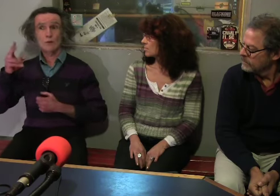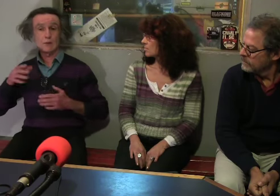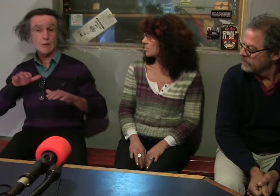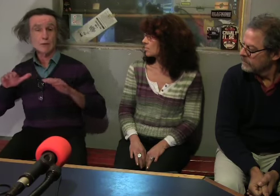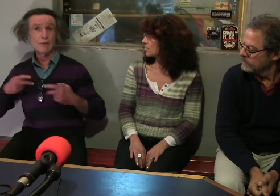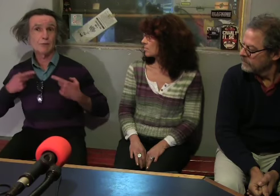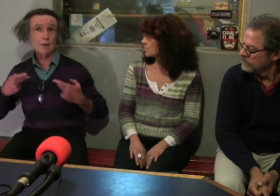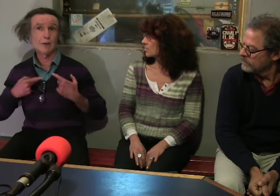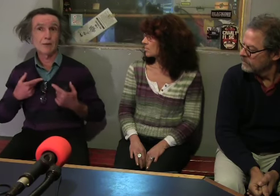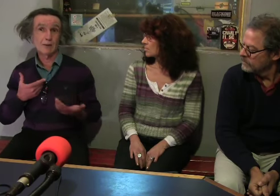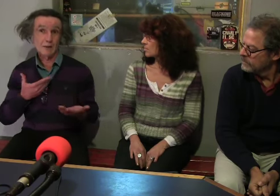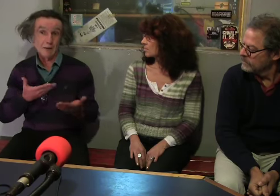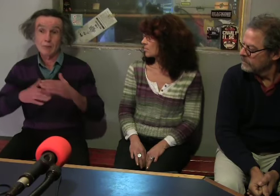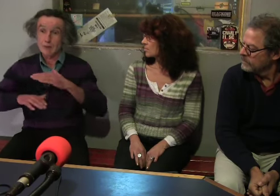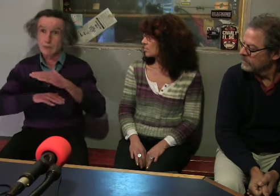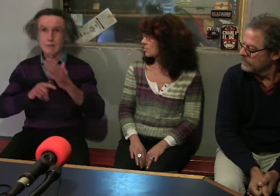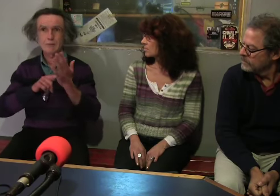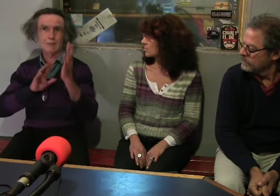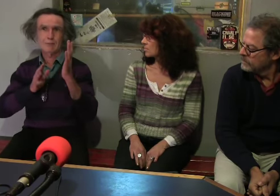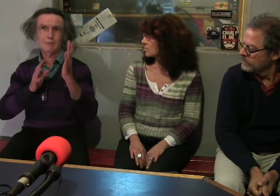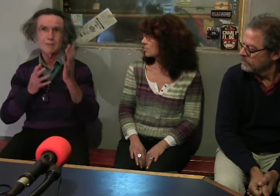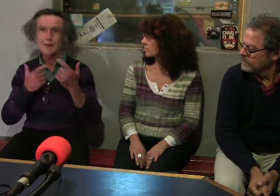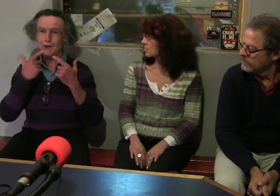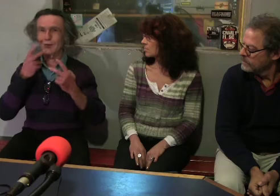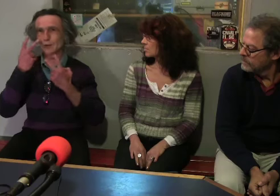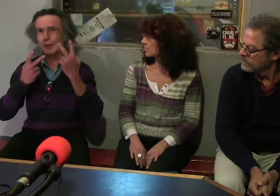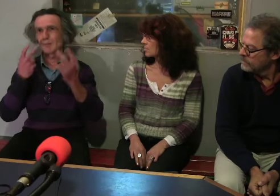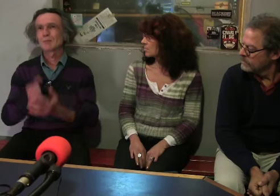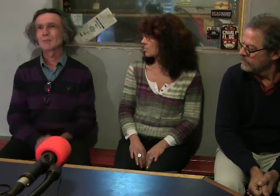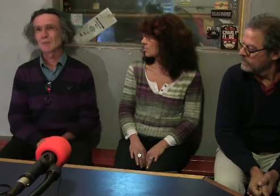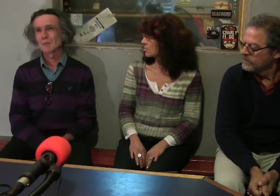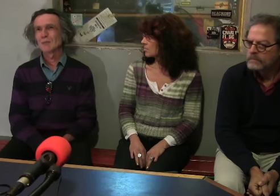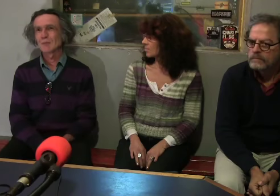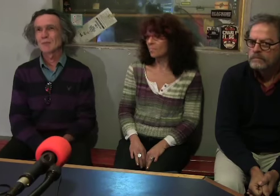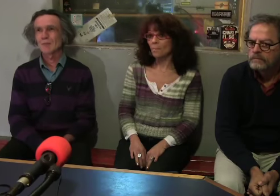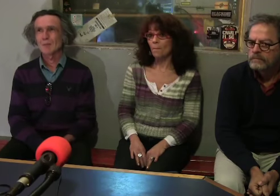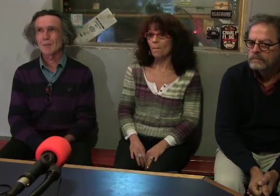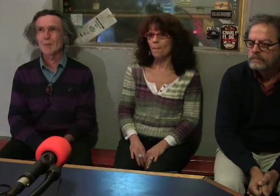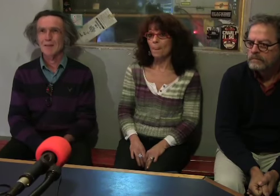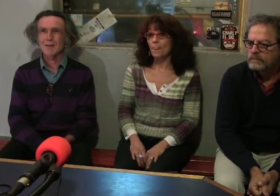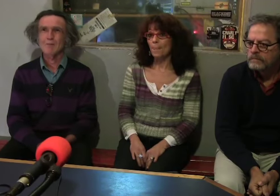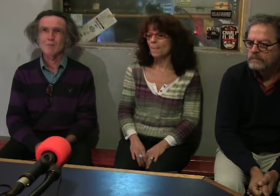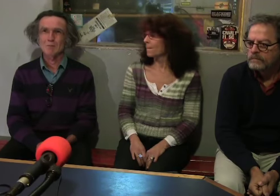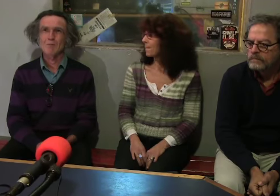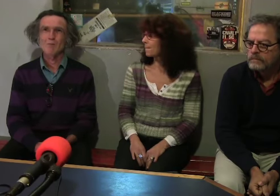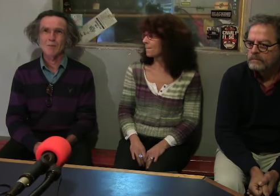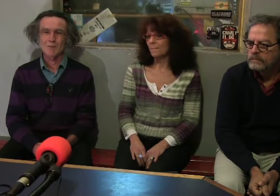choses comme ça. En fait, nous avons une population, nous sommes très vivants et nous fonctionnons avec la langue des signes qui